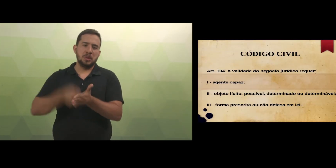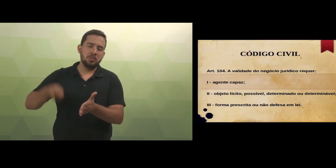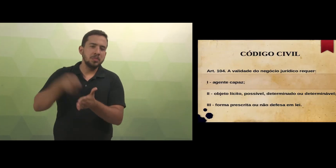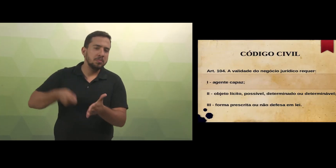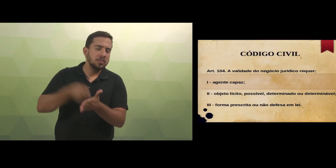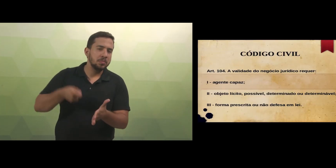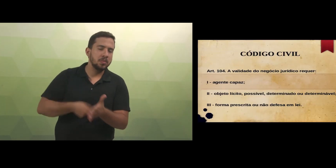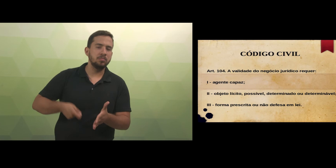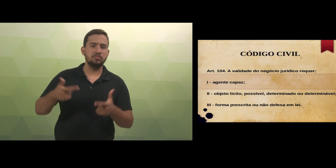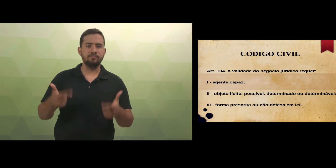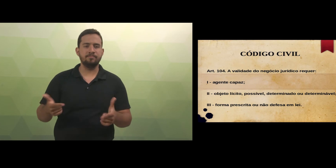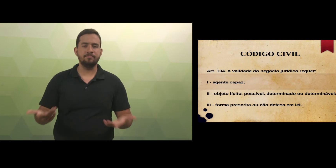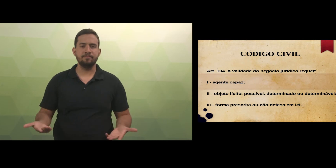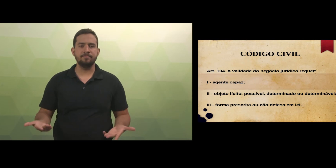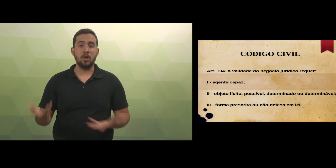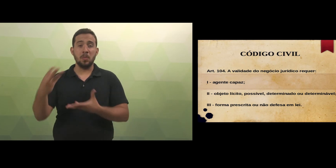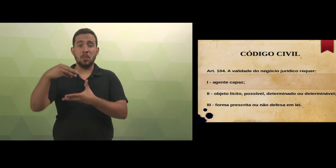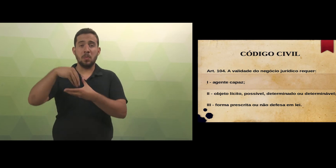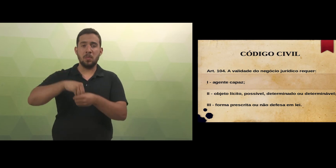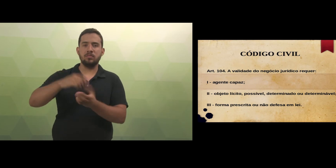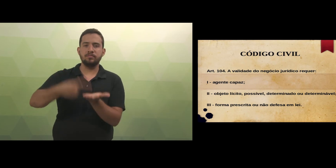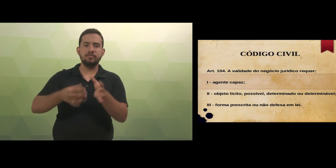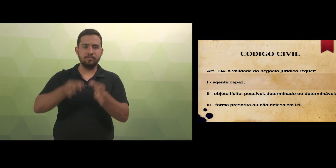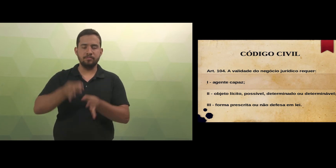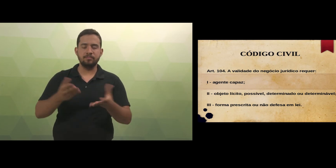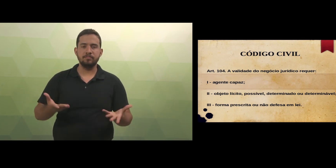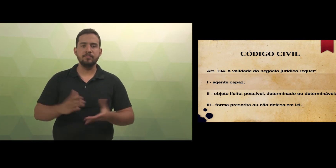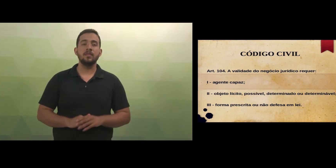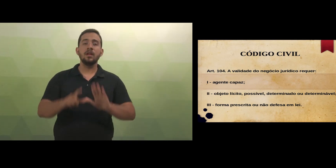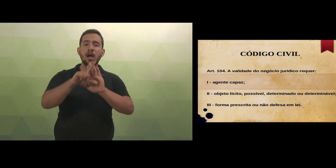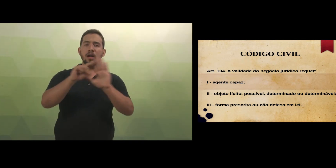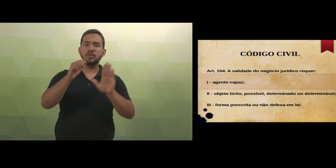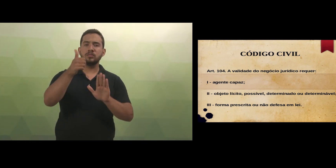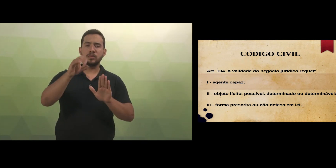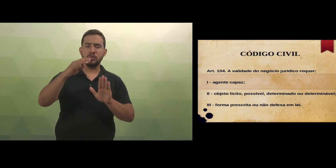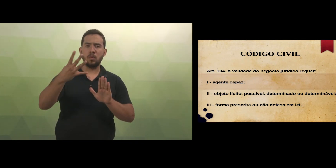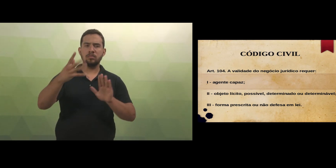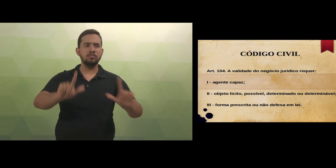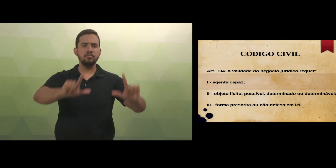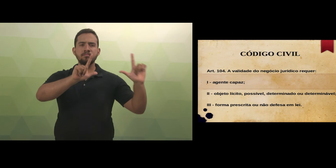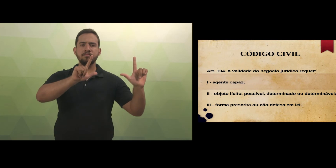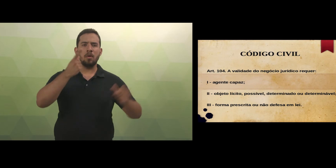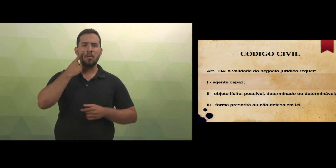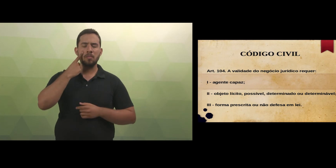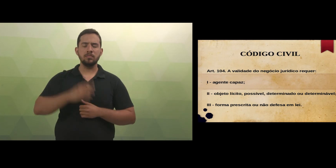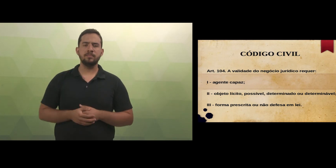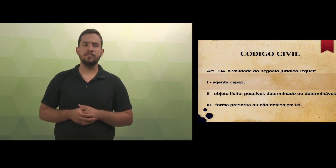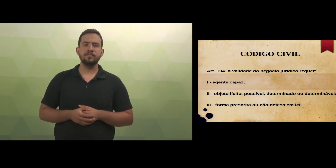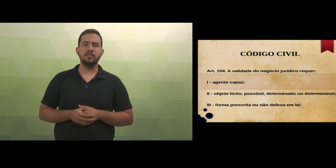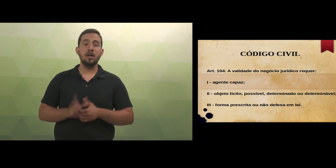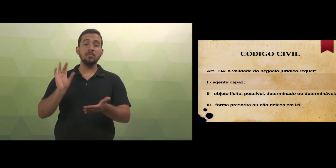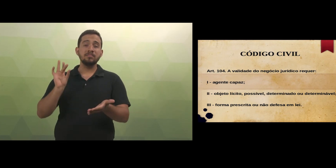O Código Civil, no seu artigo 104, quando trata do negócio jurídico, já começa falando dos